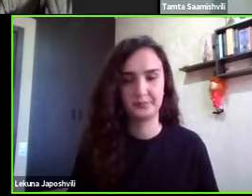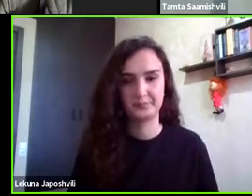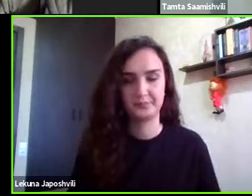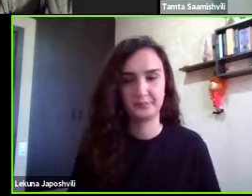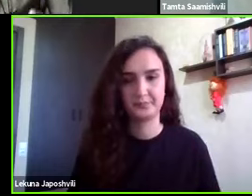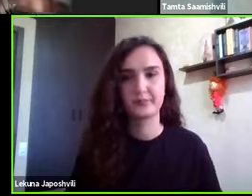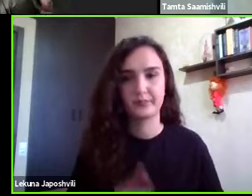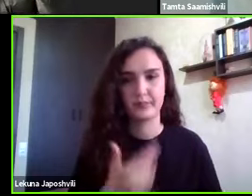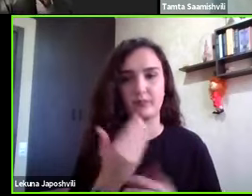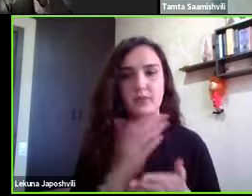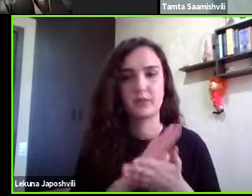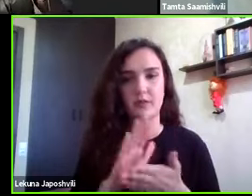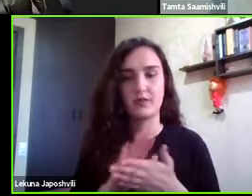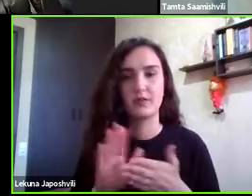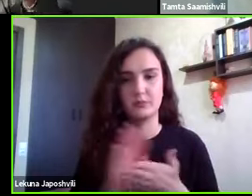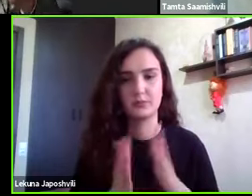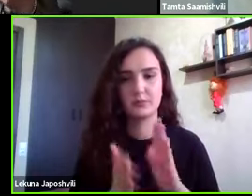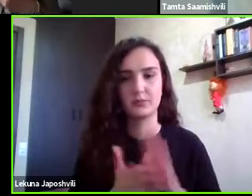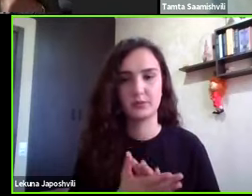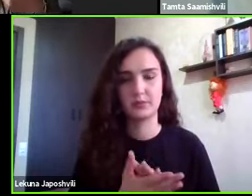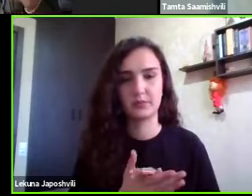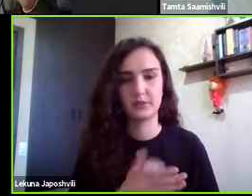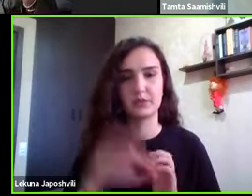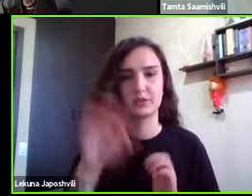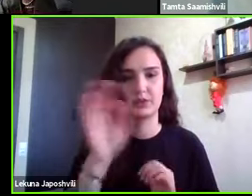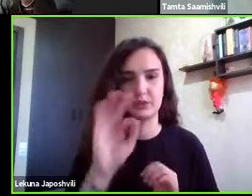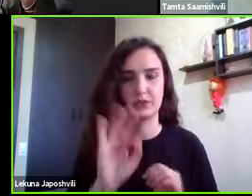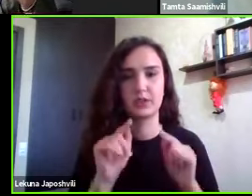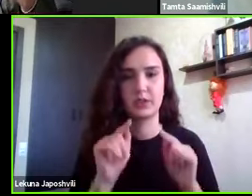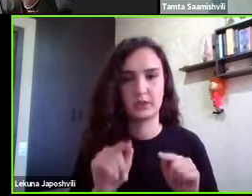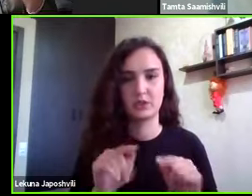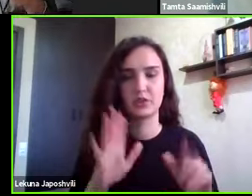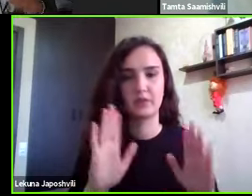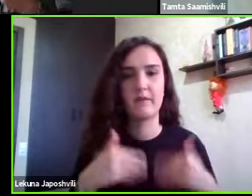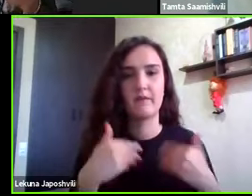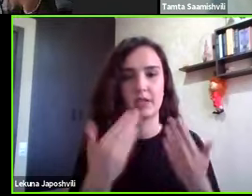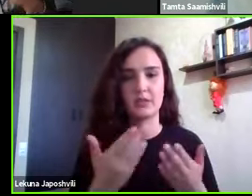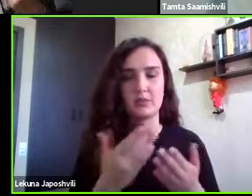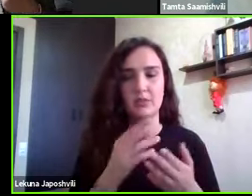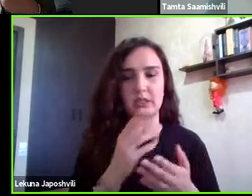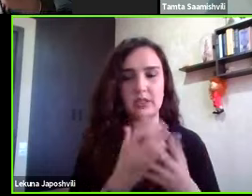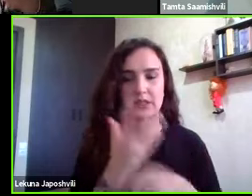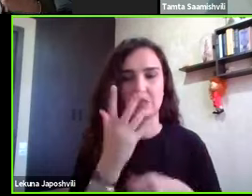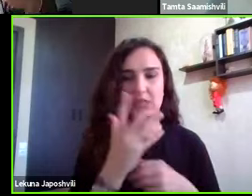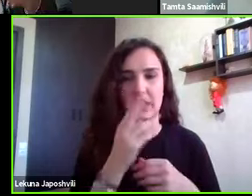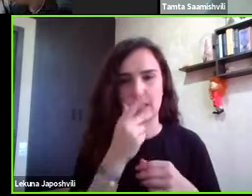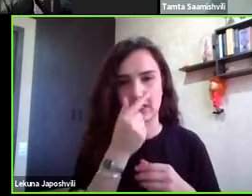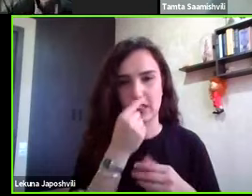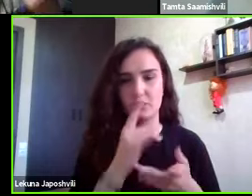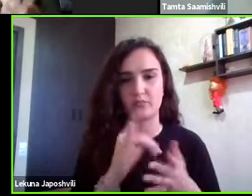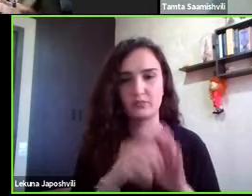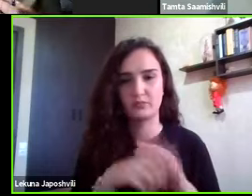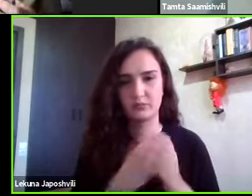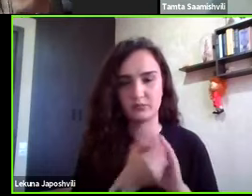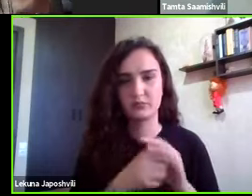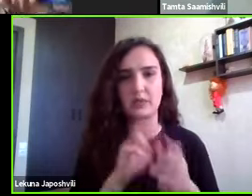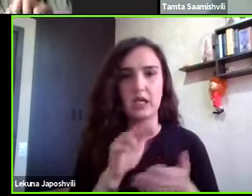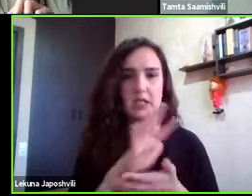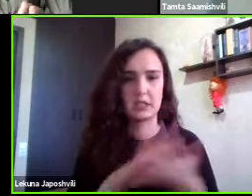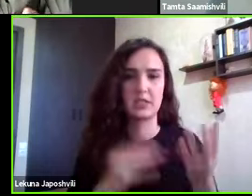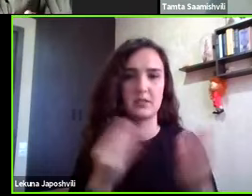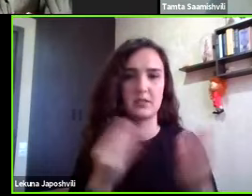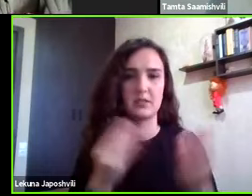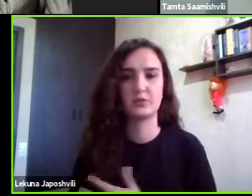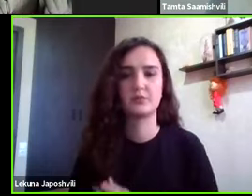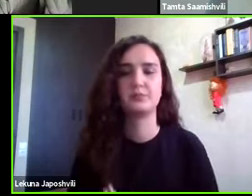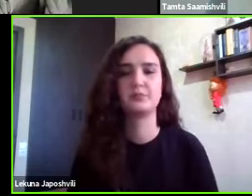ჰიგიენურ მდგომარეობას და ხშირად შევთავაზებთ ამ სტერილურ ხელსაყოცებს რითაც ბავშვი გაიწმინდეს და გააგრძელებს ალბათ